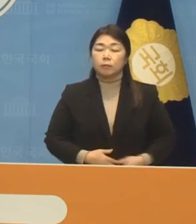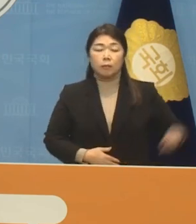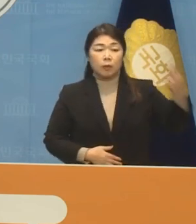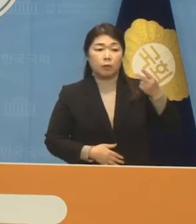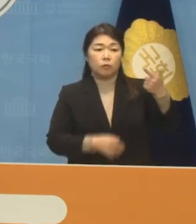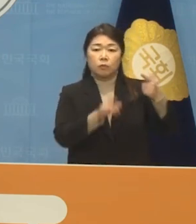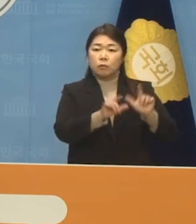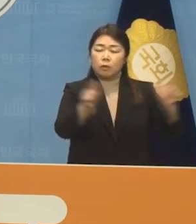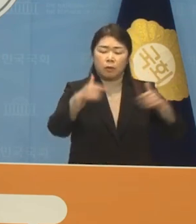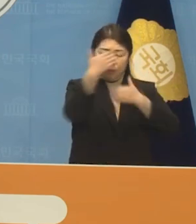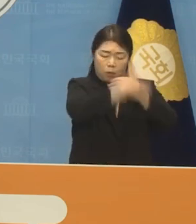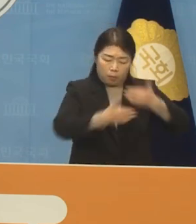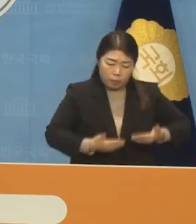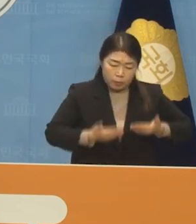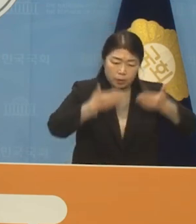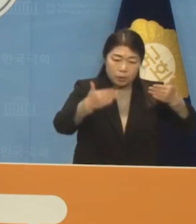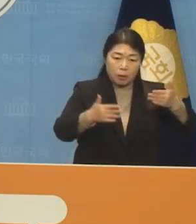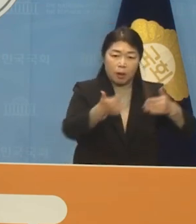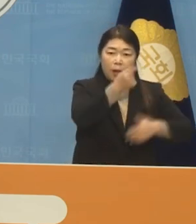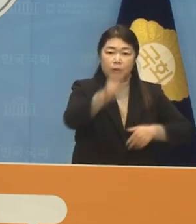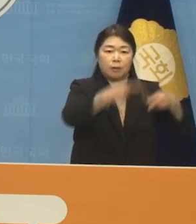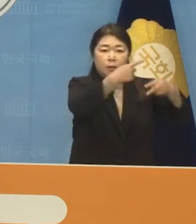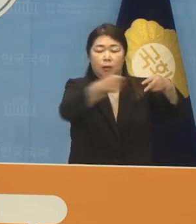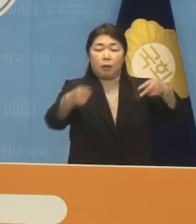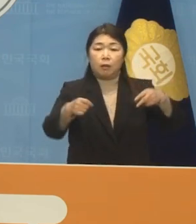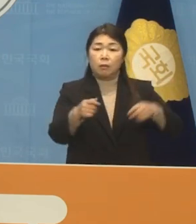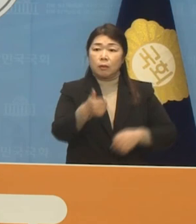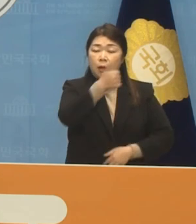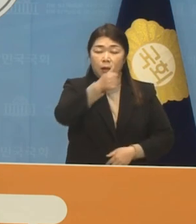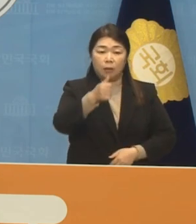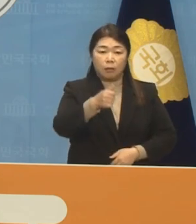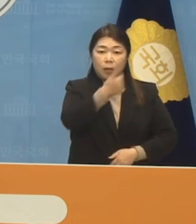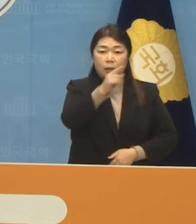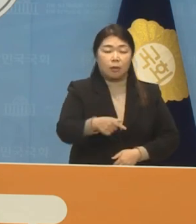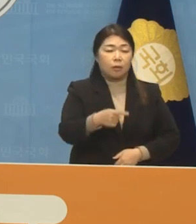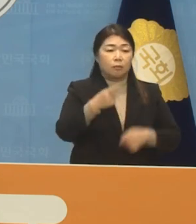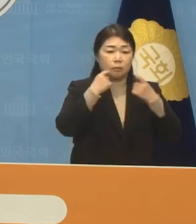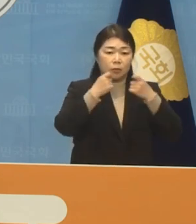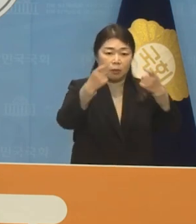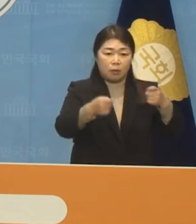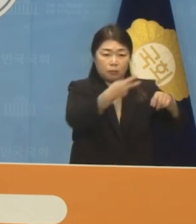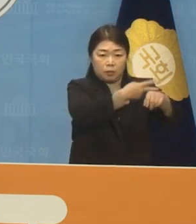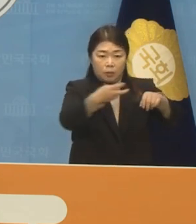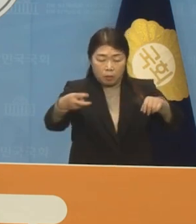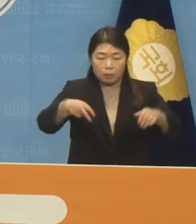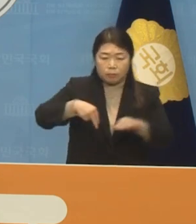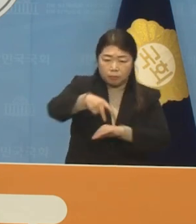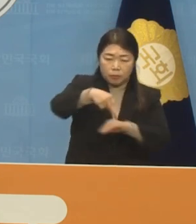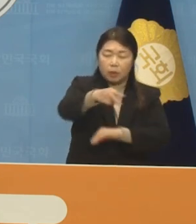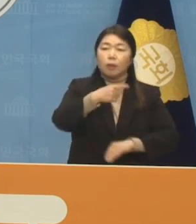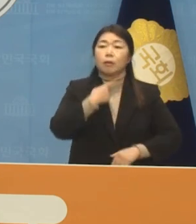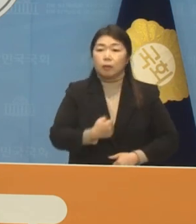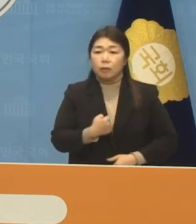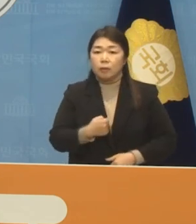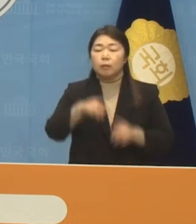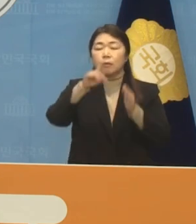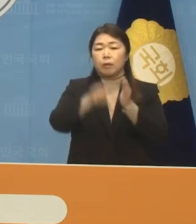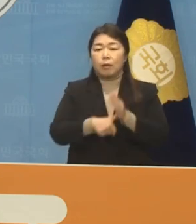2006년 온몸을 던져 한강대교를 기어가는 행동으로 지금의 장애인 활동지원 제도가 만들어질 수